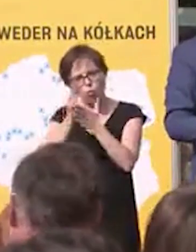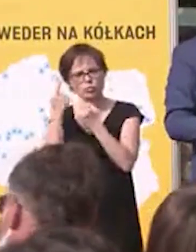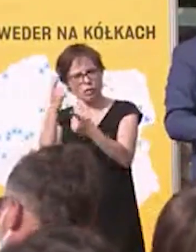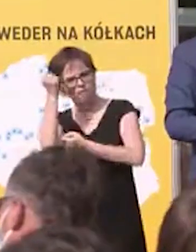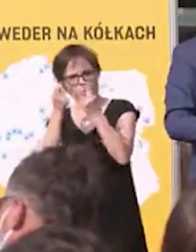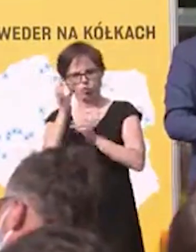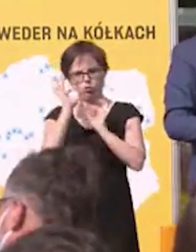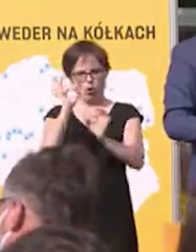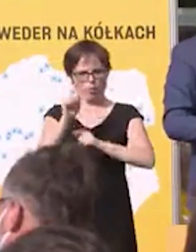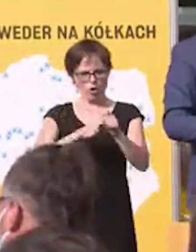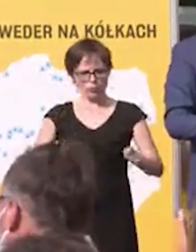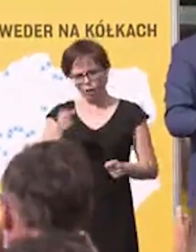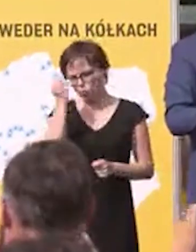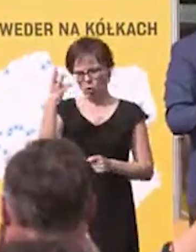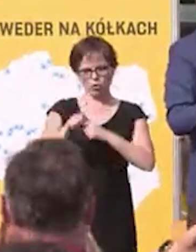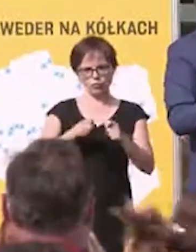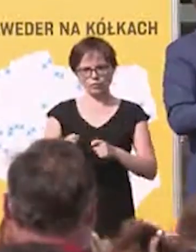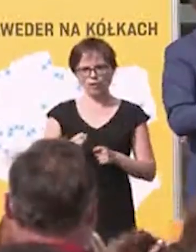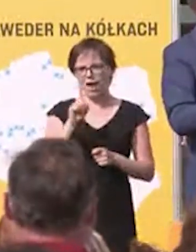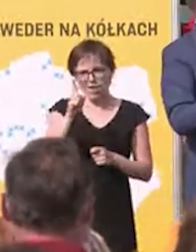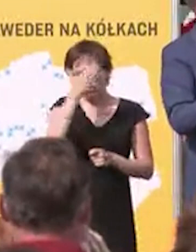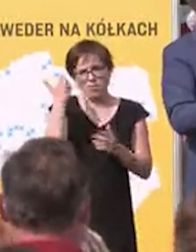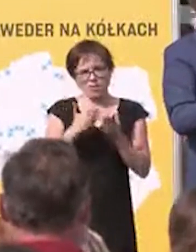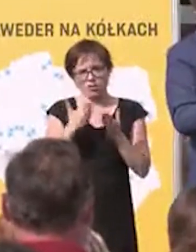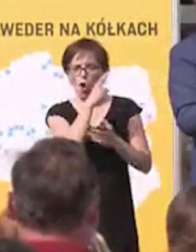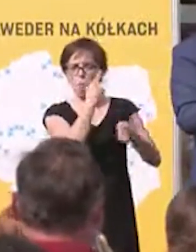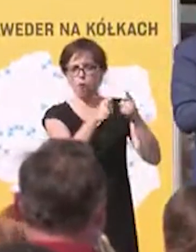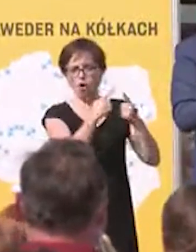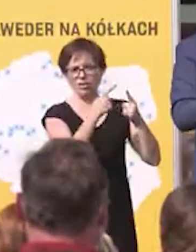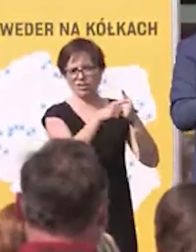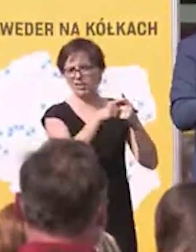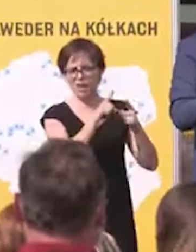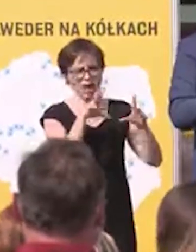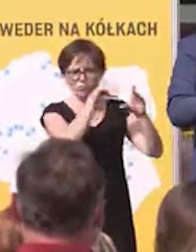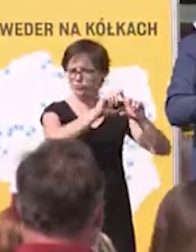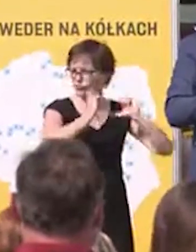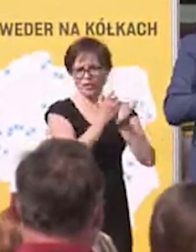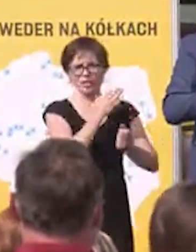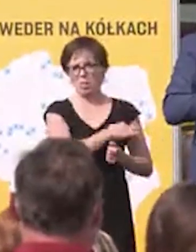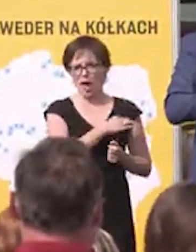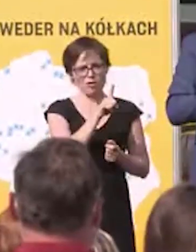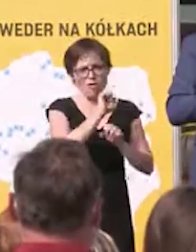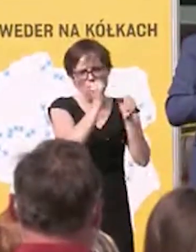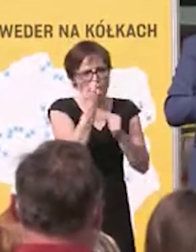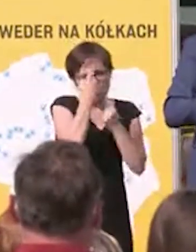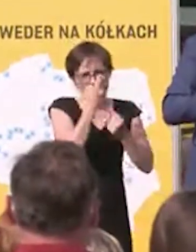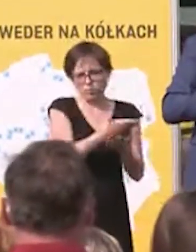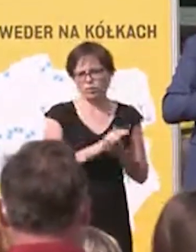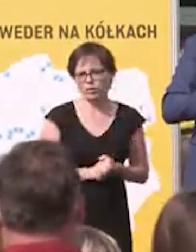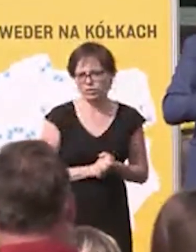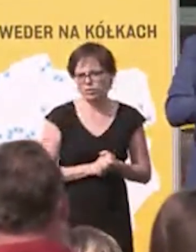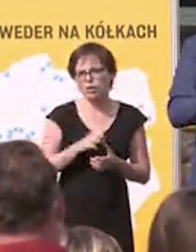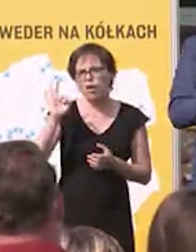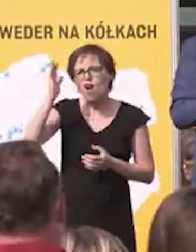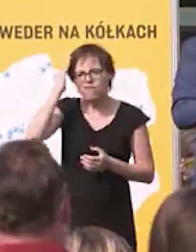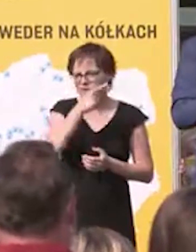rozwiązania. Ale z jakiegoś powodu politycy wszystkich partii ten banał nie wpadli, nie skorzystali z